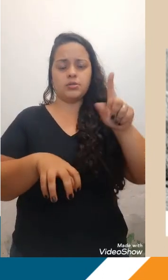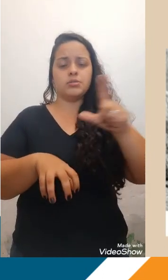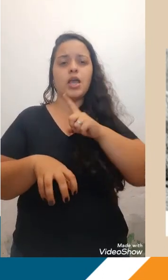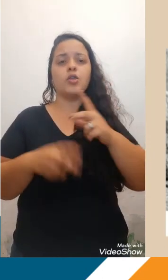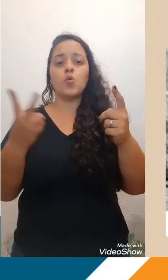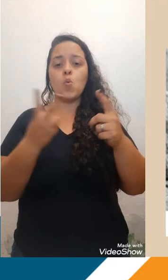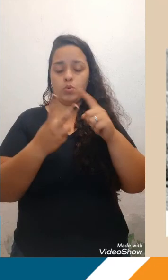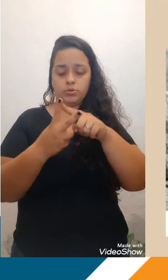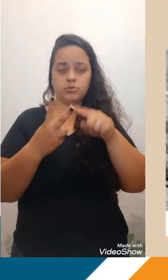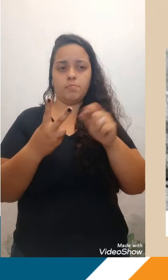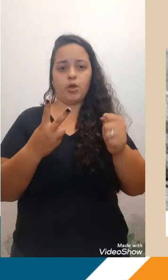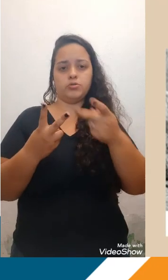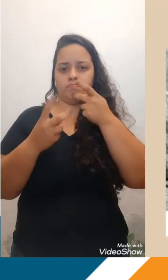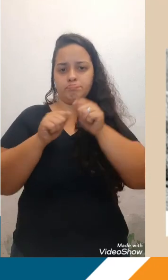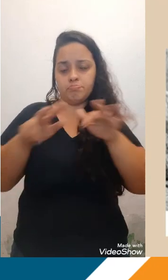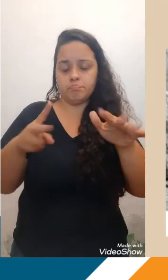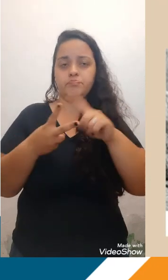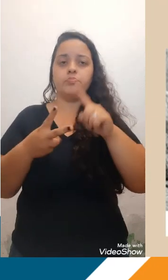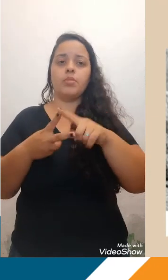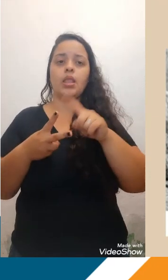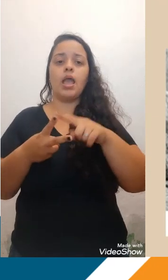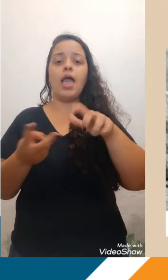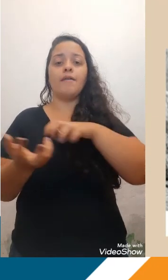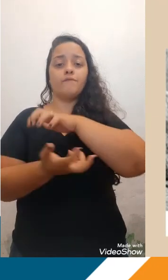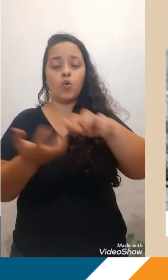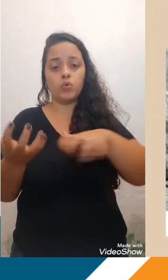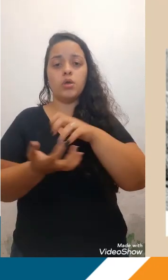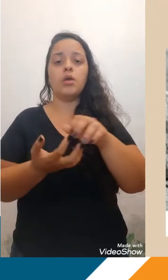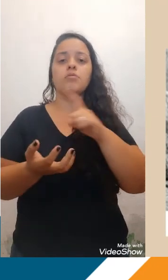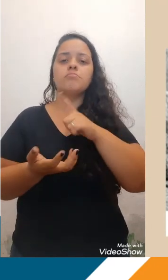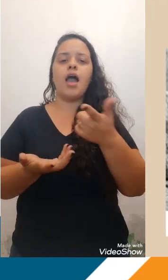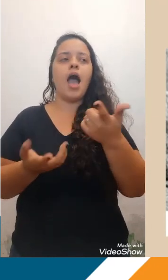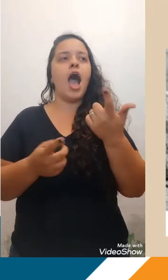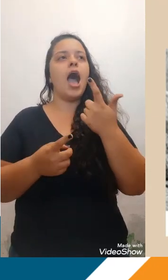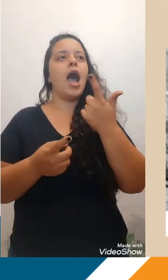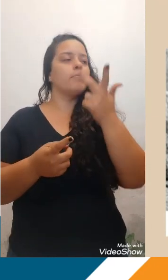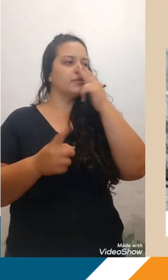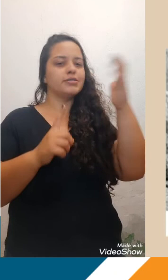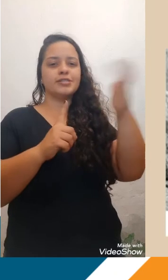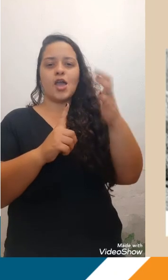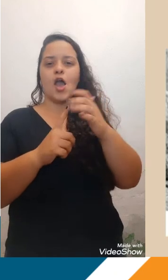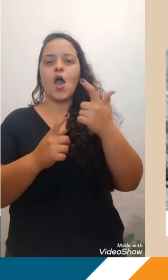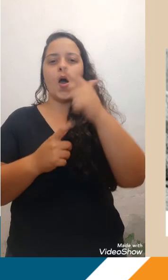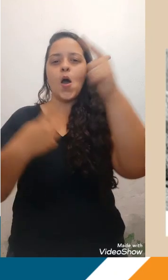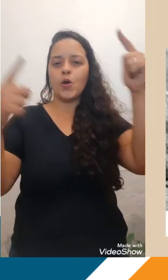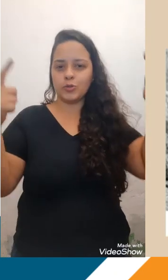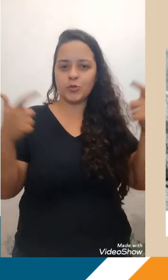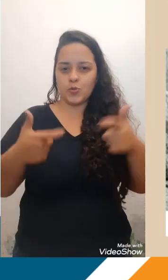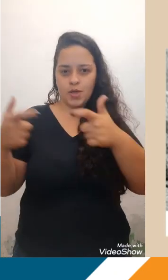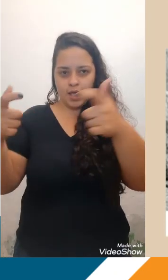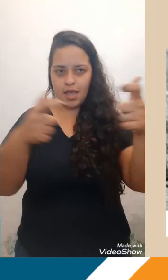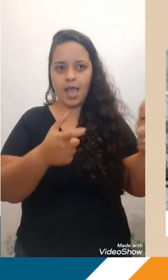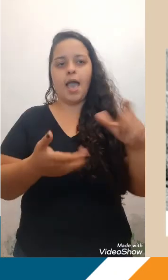movimento nós podemos indicar como essas revoltas inspiraram outras revoltas anti-escravistas, não só